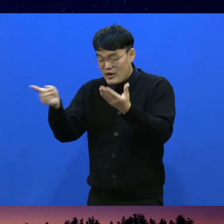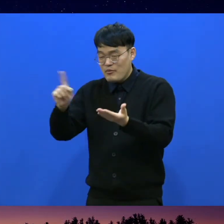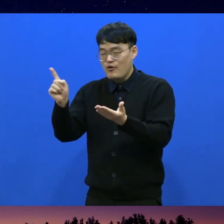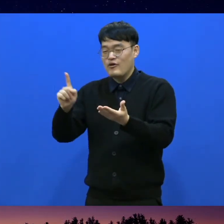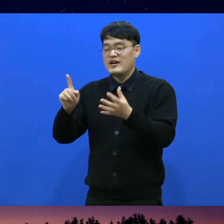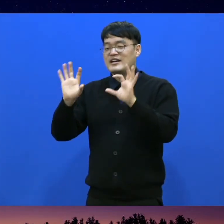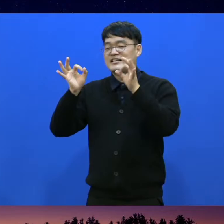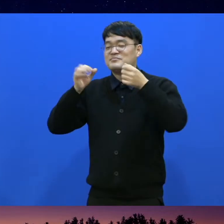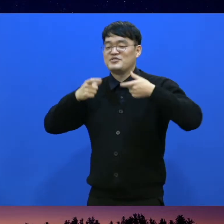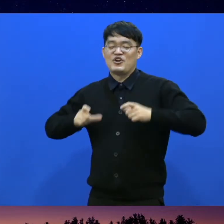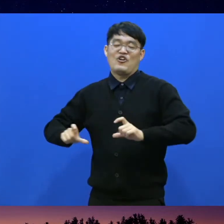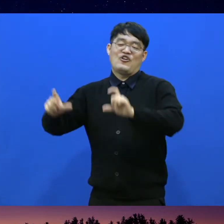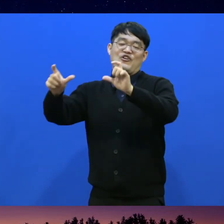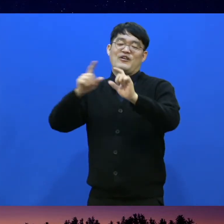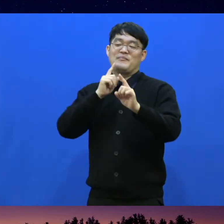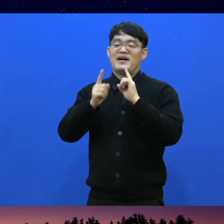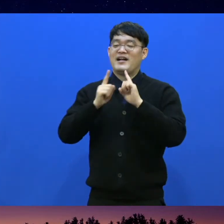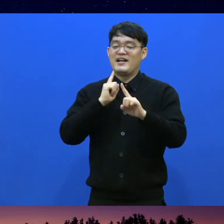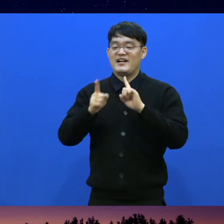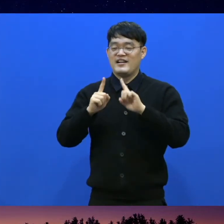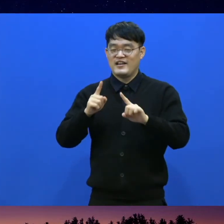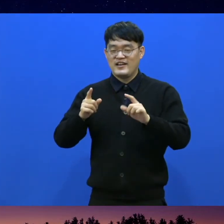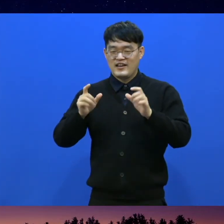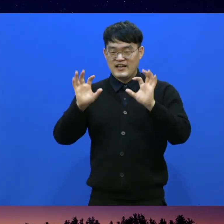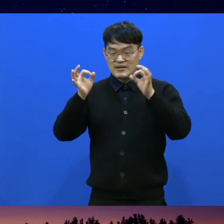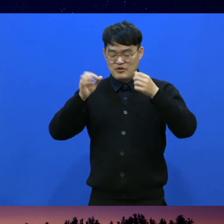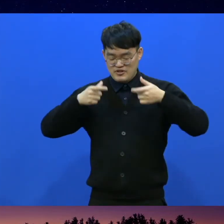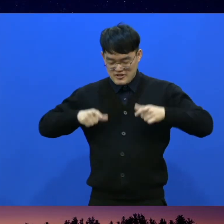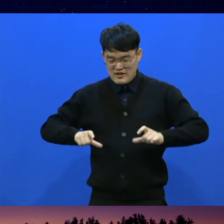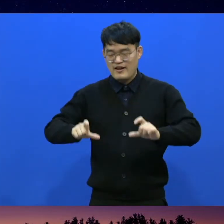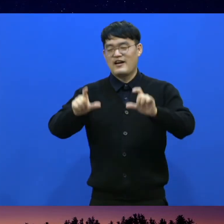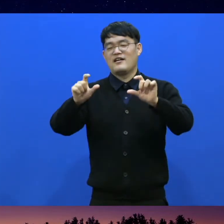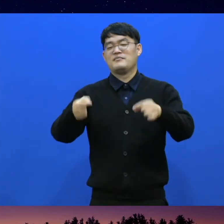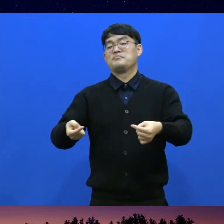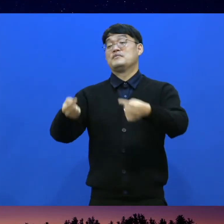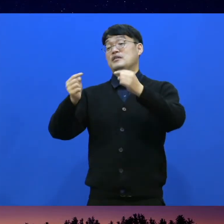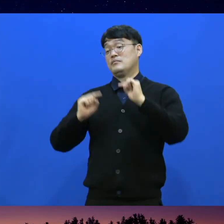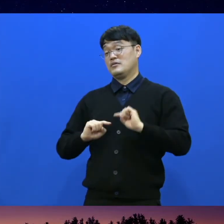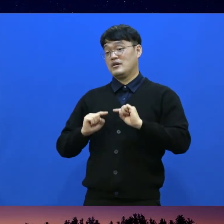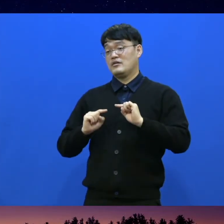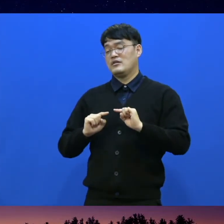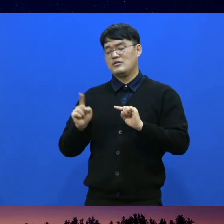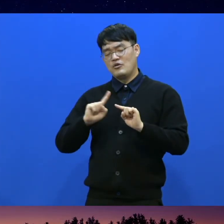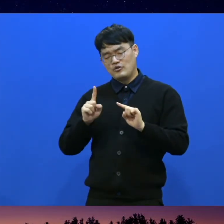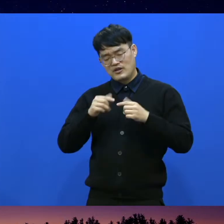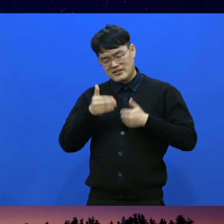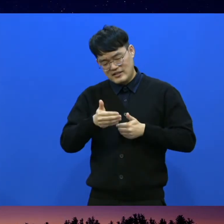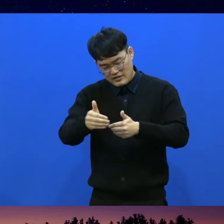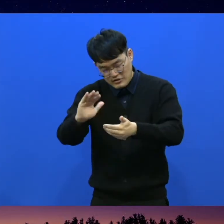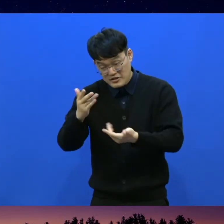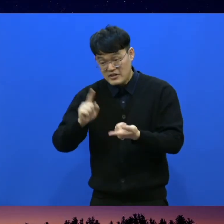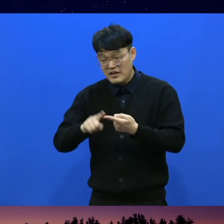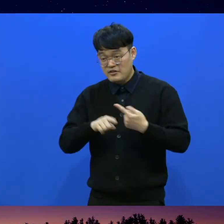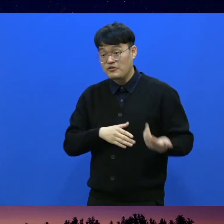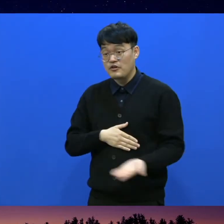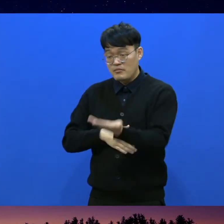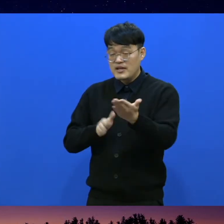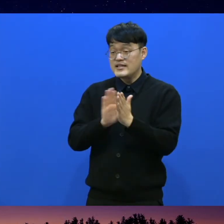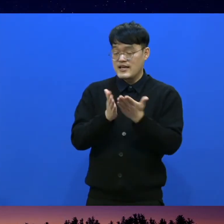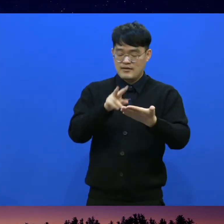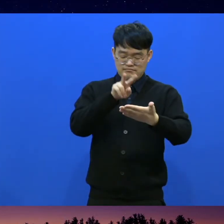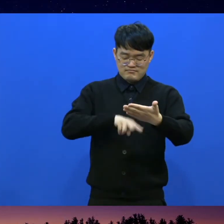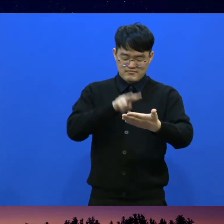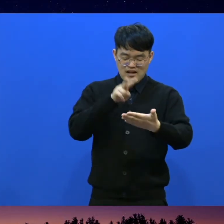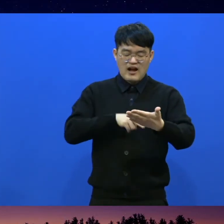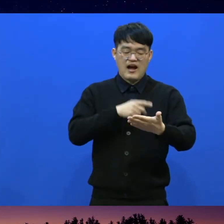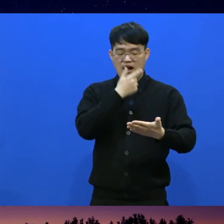한번 읽어보십시오. 철야 나와도 철야가 어떻게 되는지 그 책을 보면 잘 알 수가 있습니다. 우리 수영국의 철야에 대한 비밀을